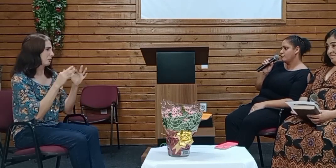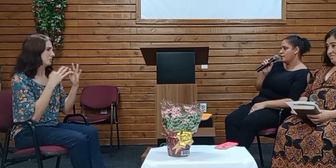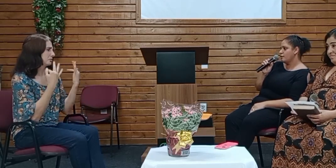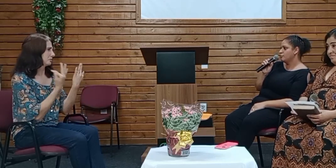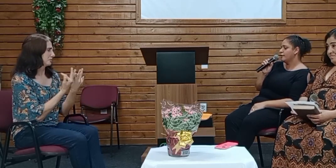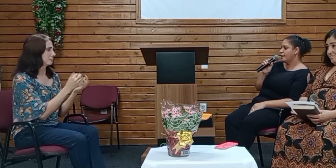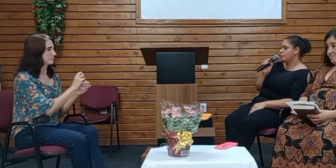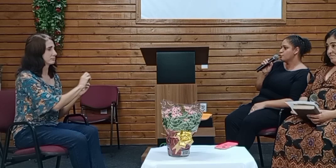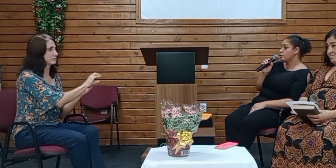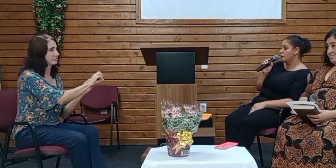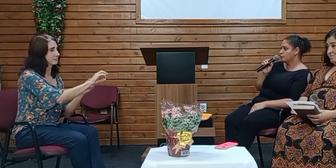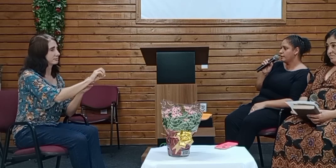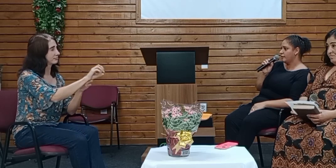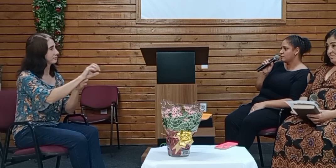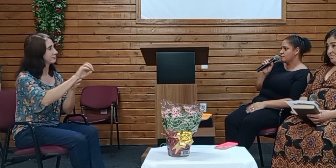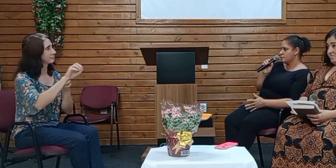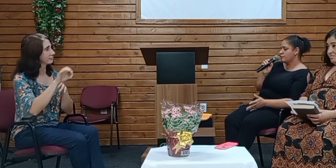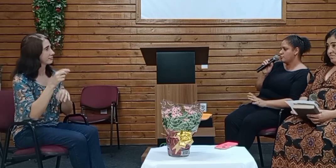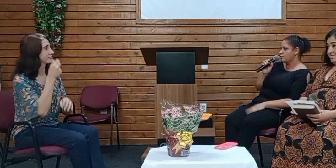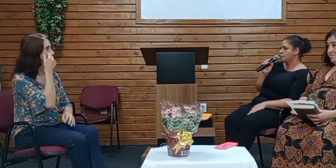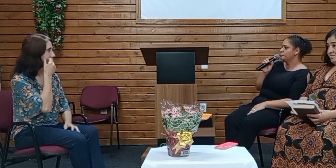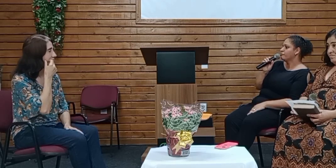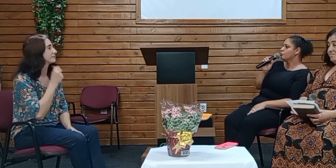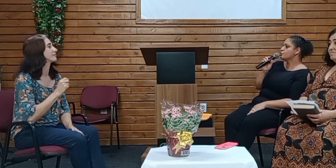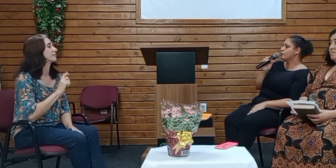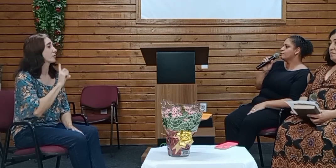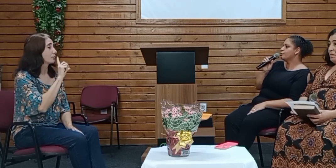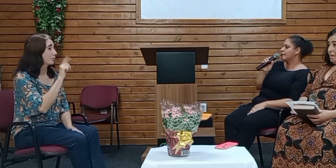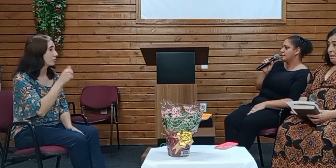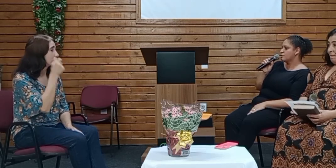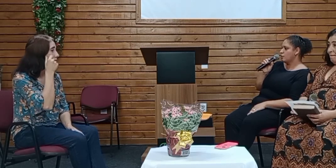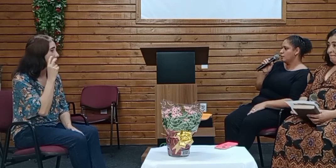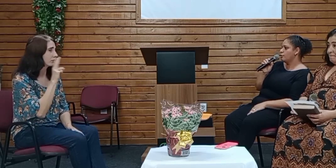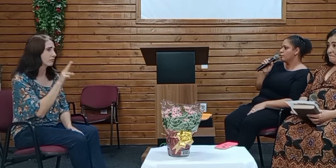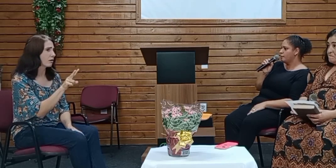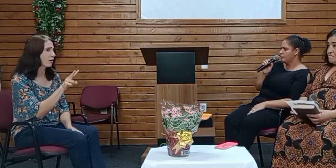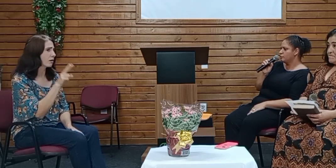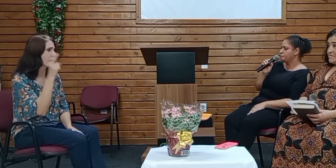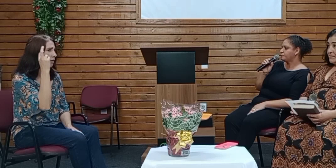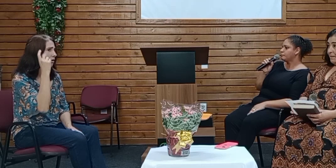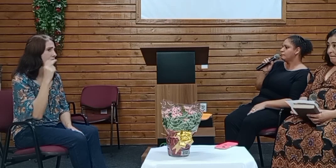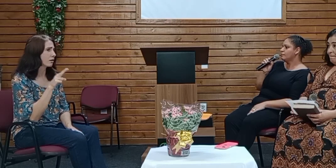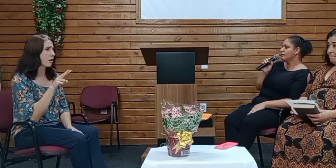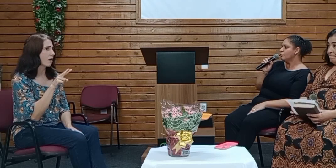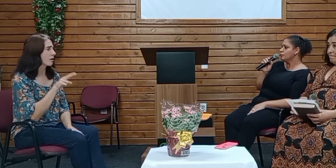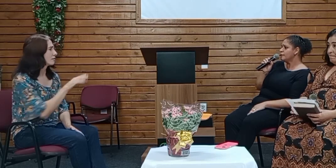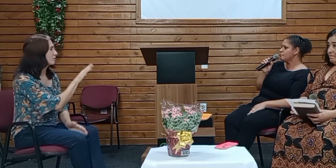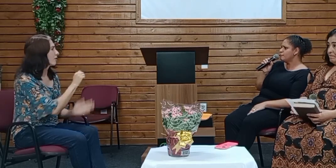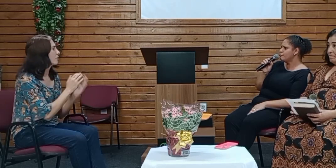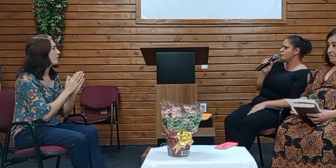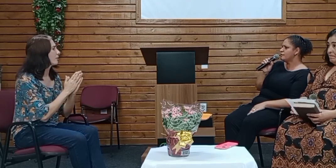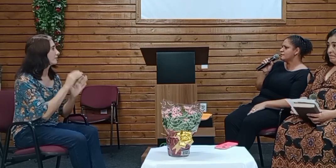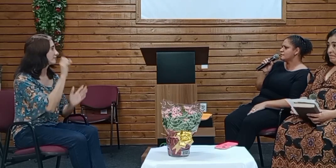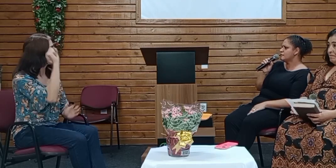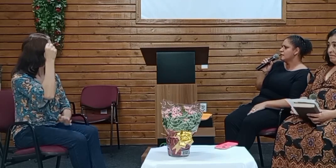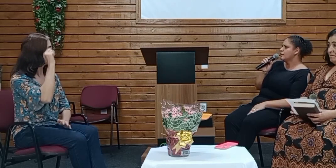também veio o João, né? Se vocês conhecem o João foi lá na escola Cônico Pedro, e quando ele me